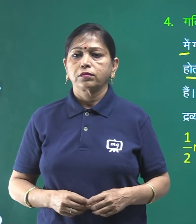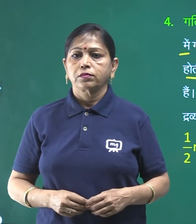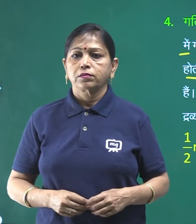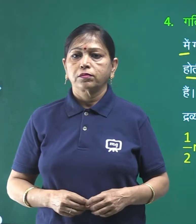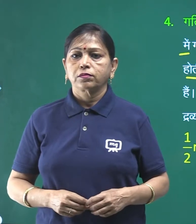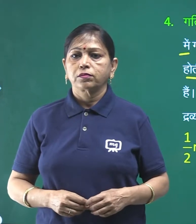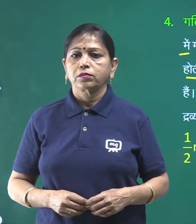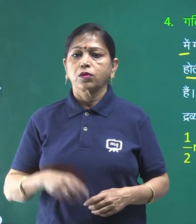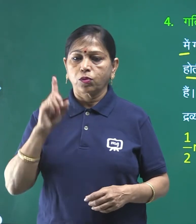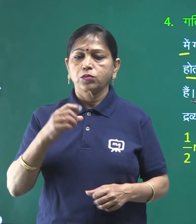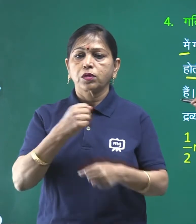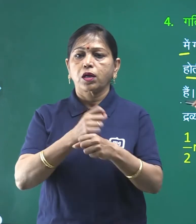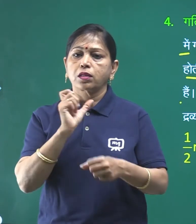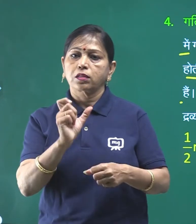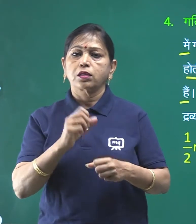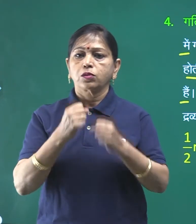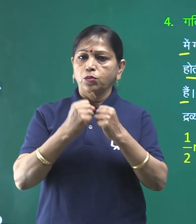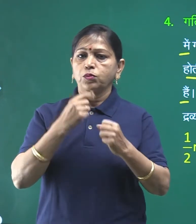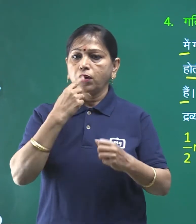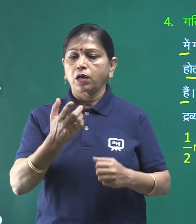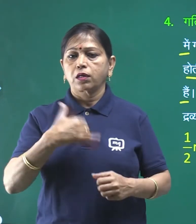उसे गतिज ऊर्जा कहते हैं।